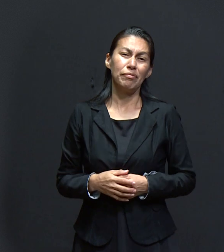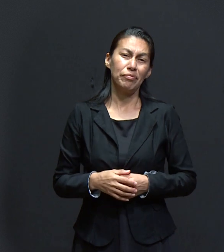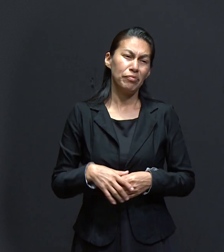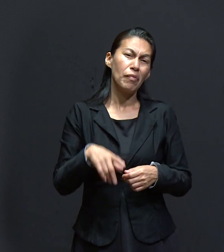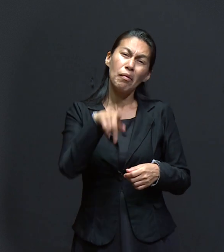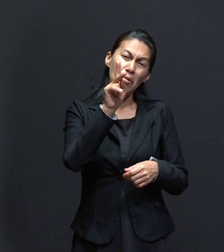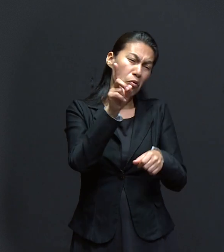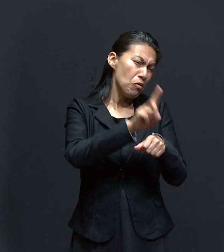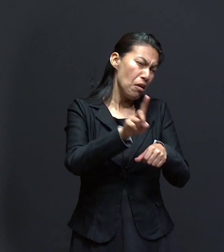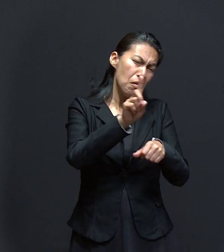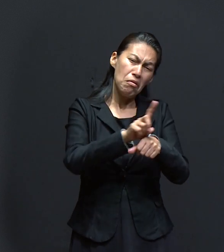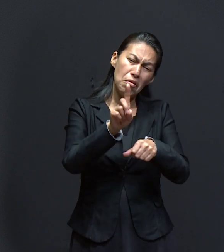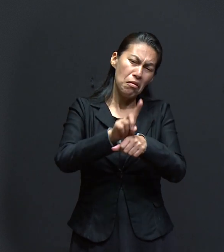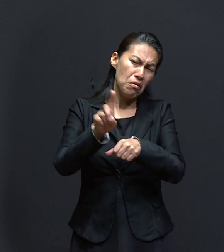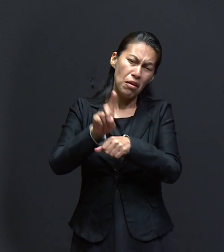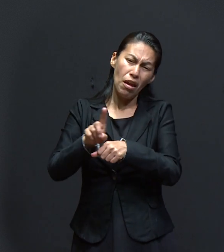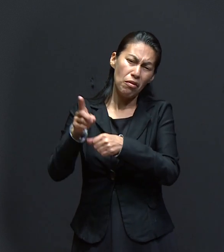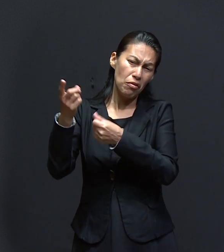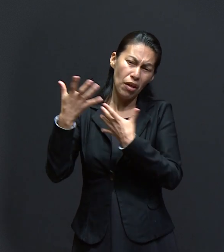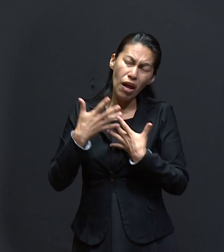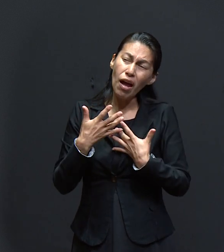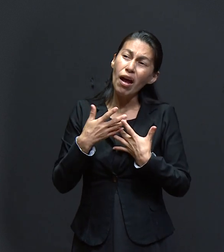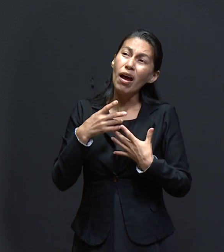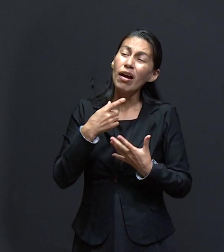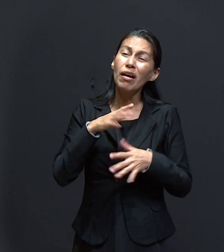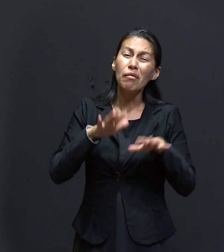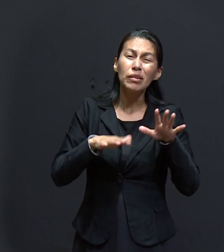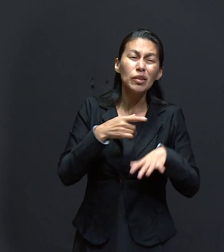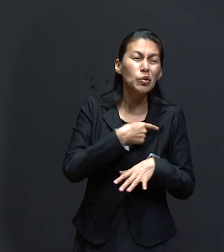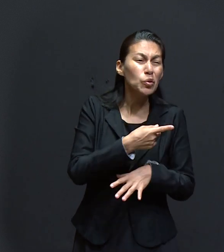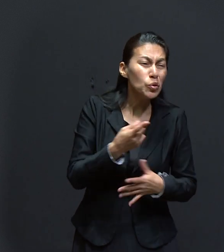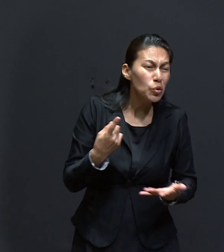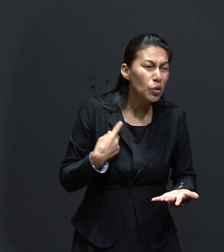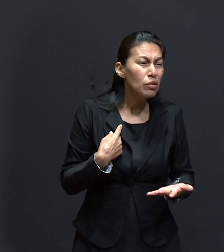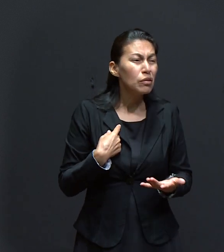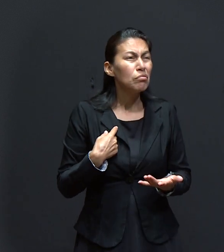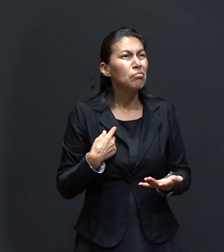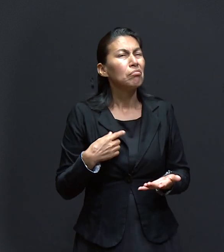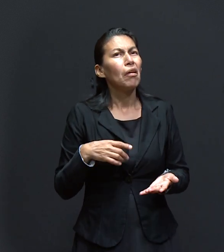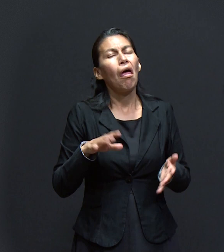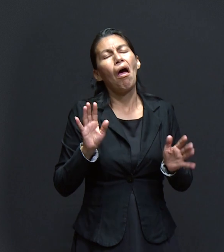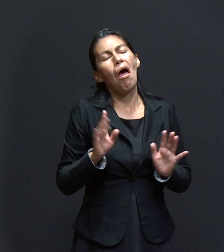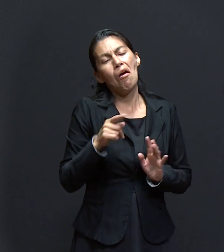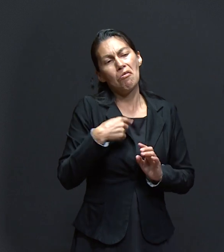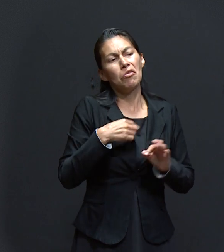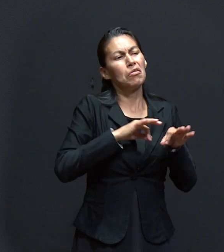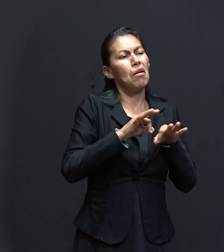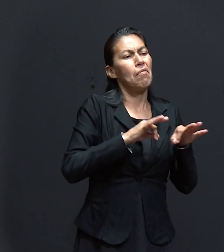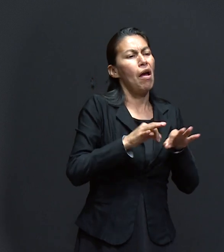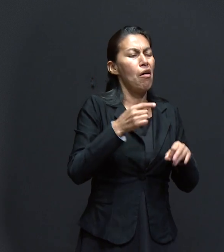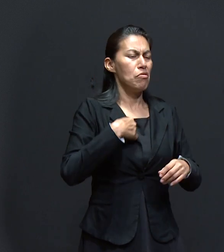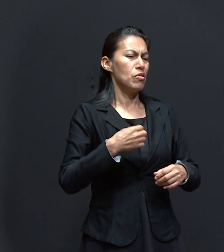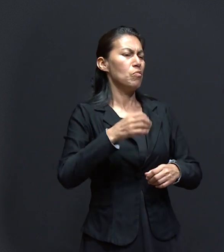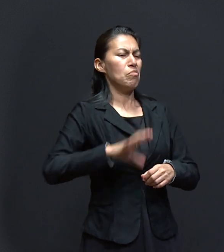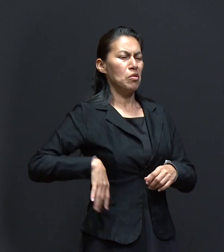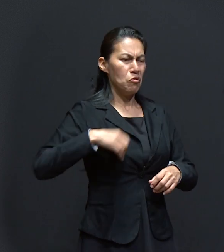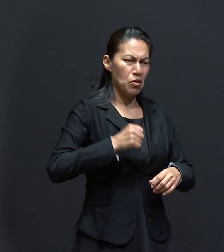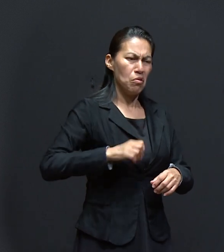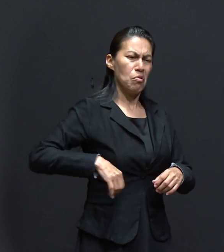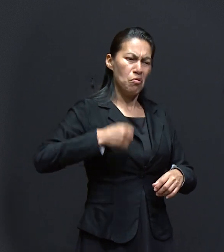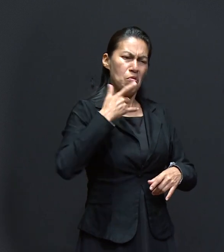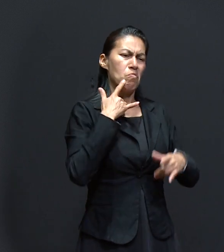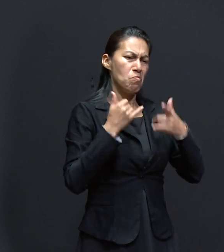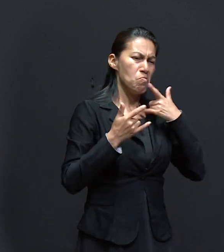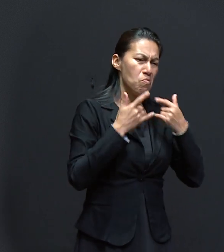forma manifestado en forma cotidiana en forma que aparentemente el trabajo lo obtuve